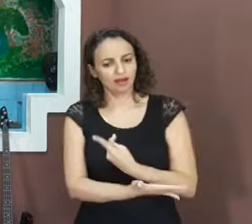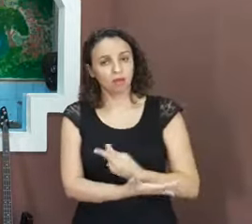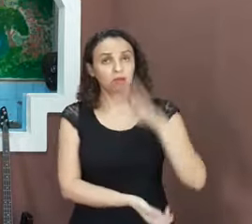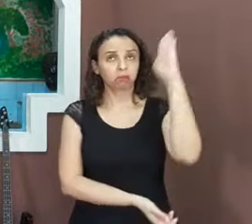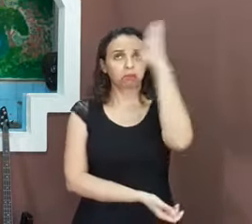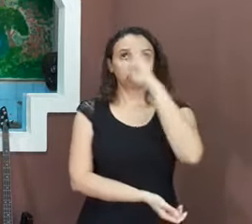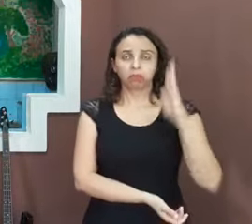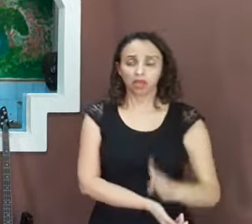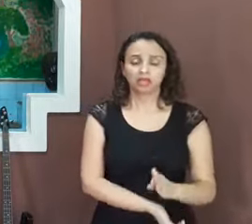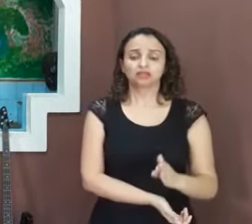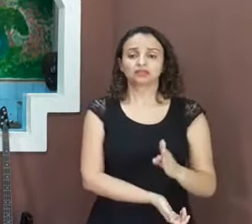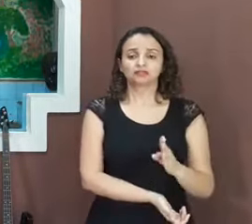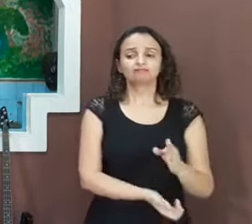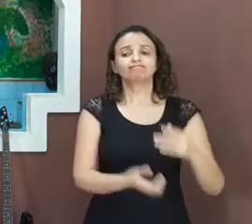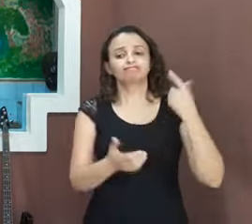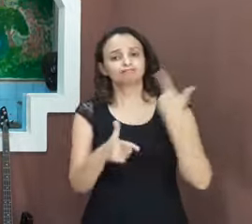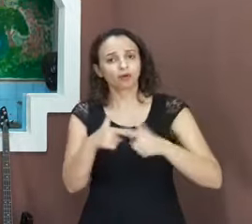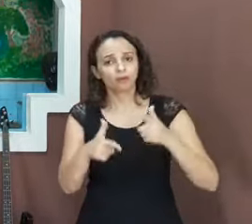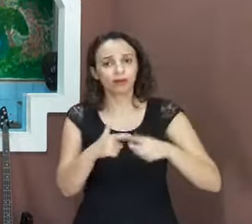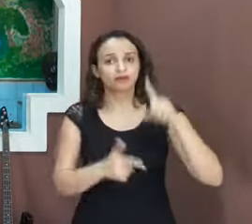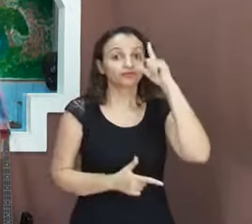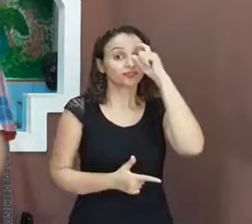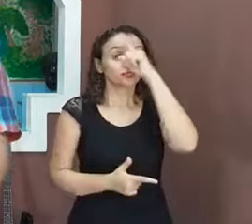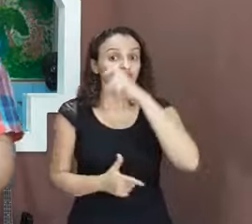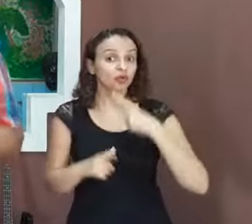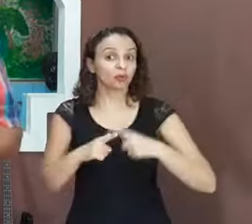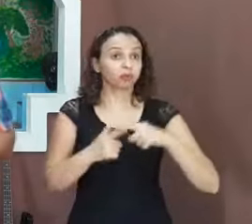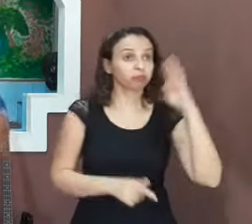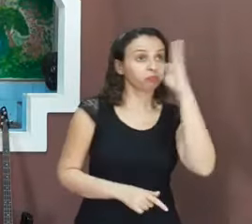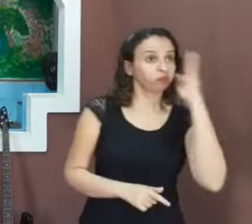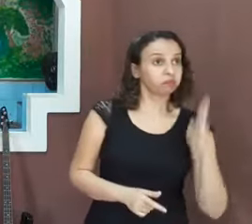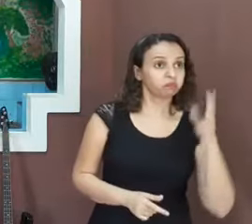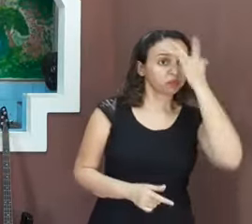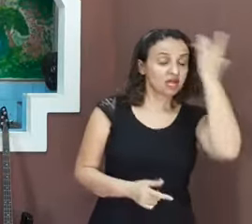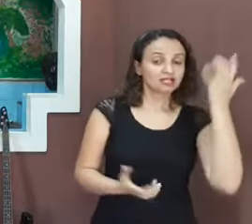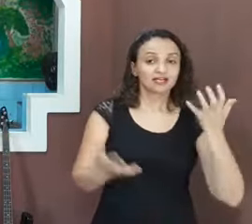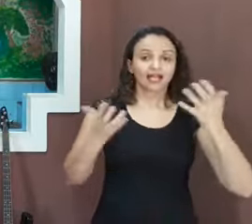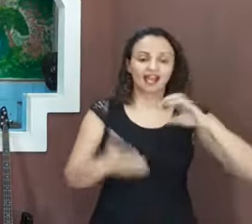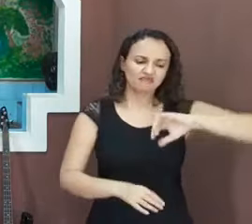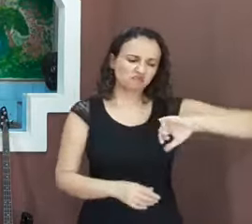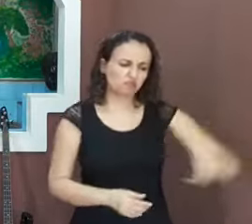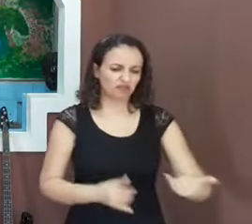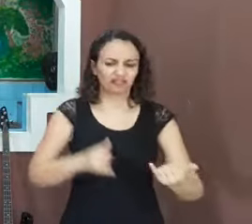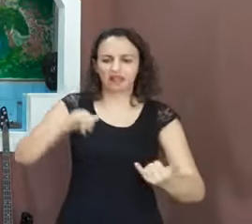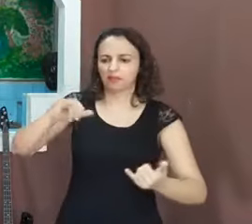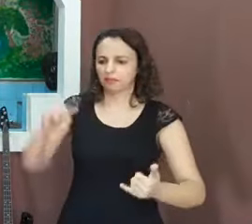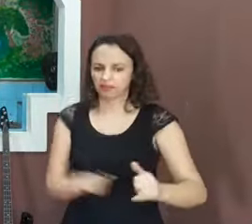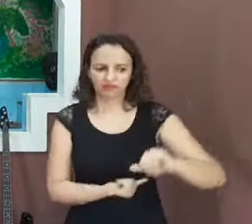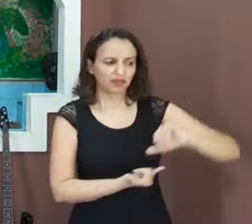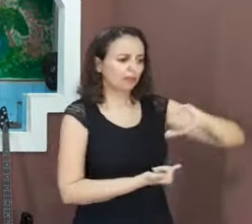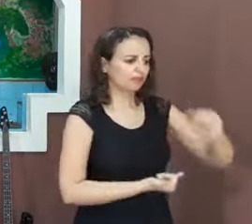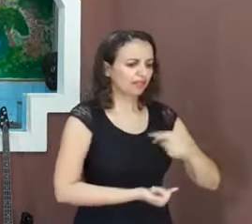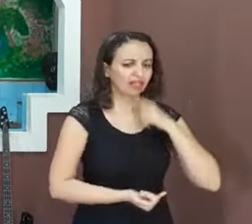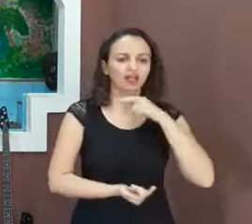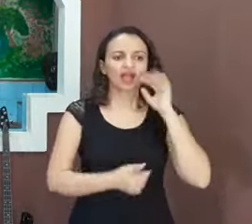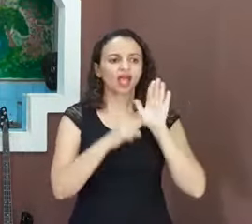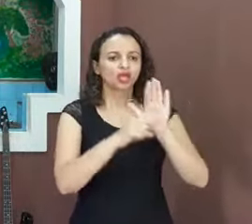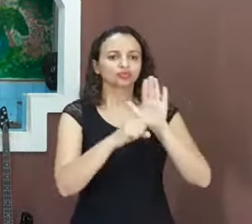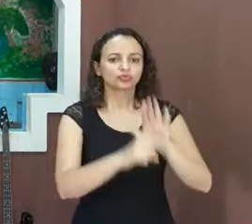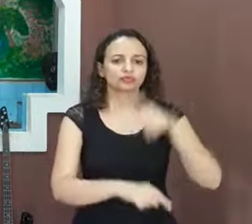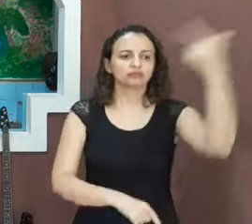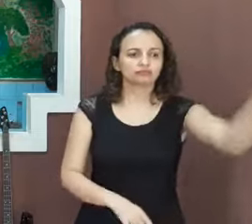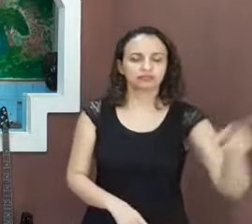um pensamento brasileiro é de estar sempre aproveitando, de não estar doando. É interessante, meus queridos, eu não esqueço de uma vez quando teve